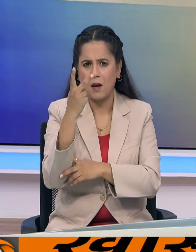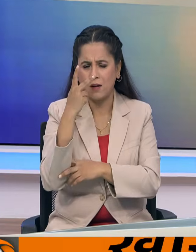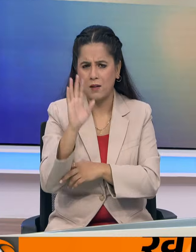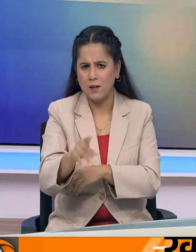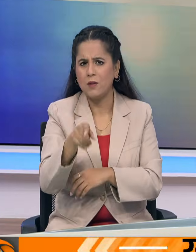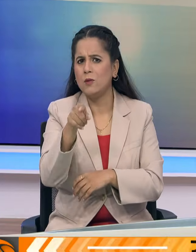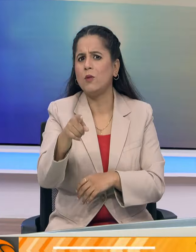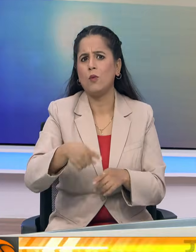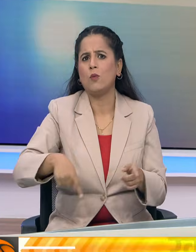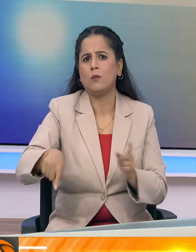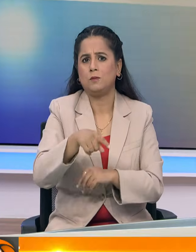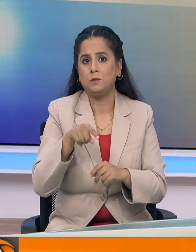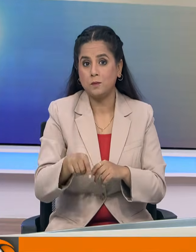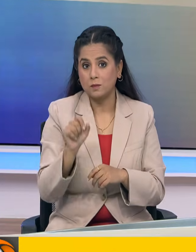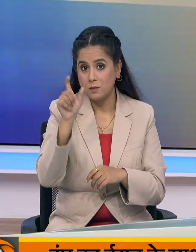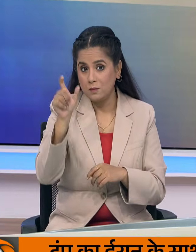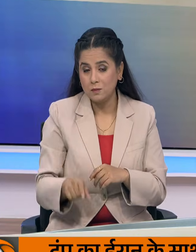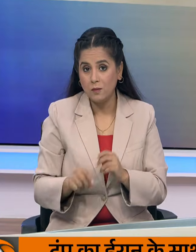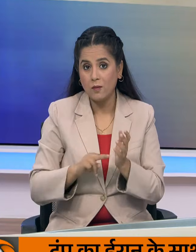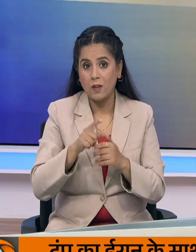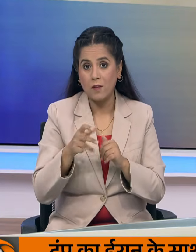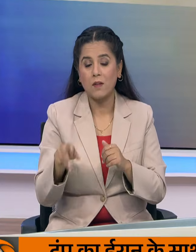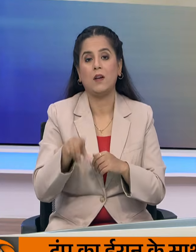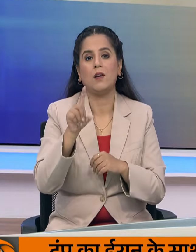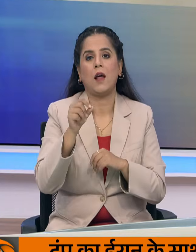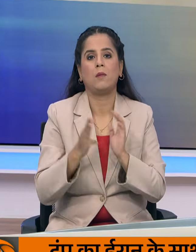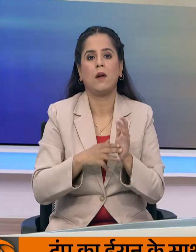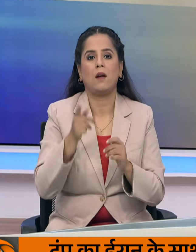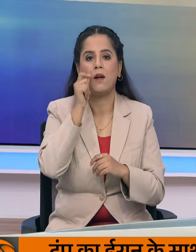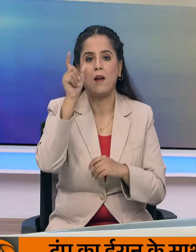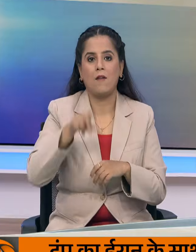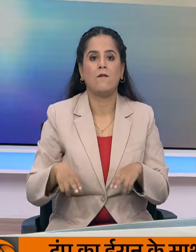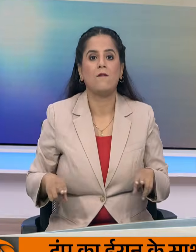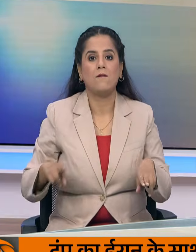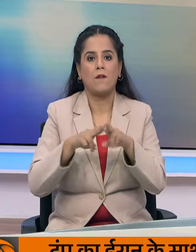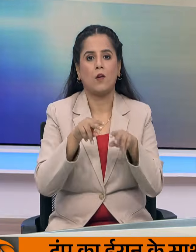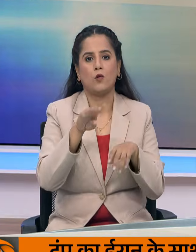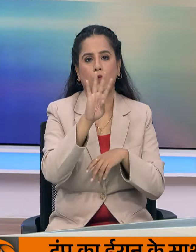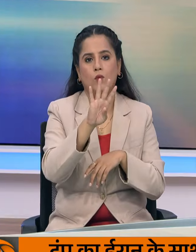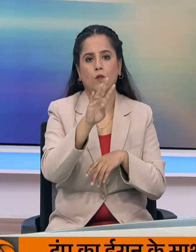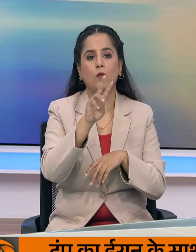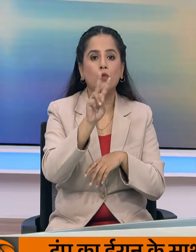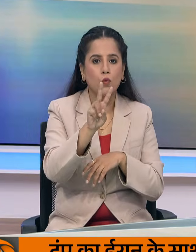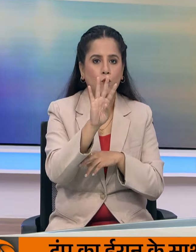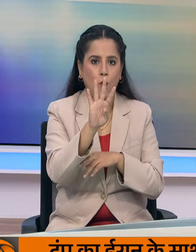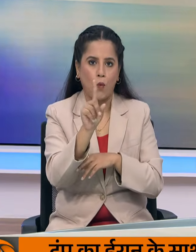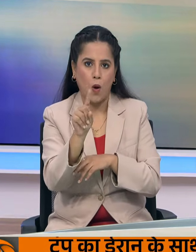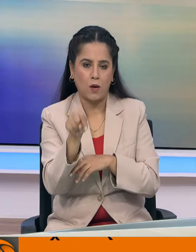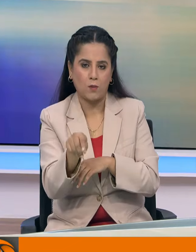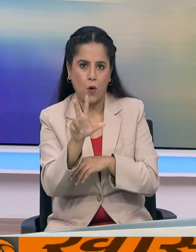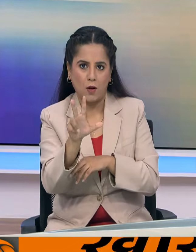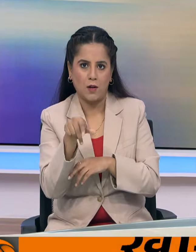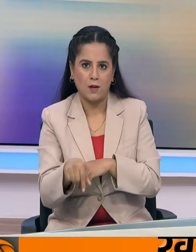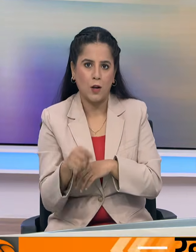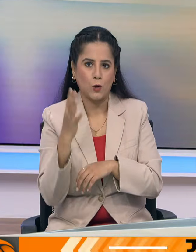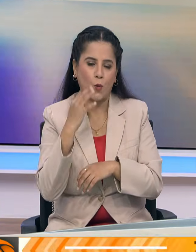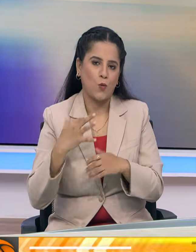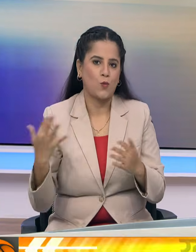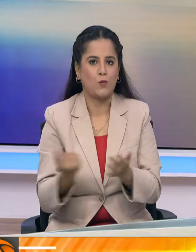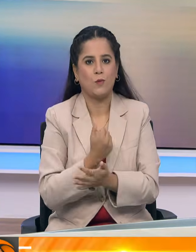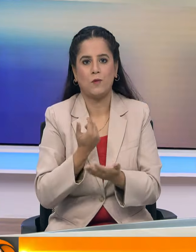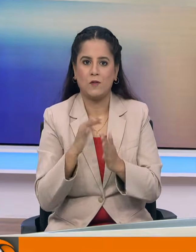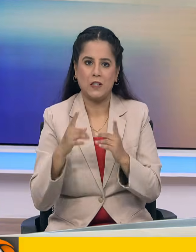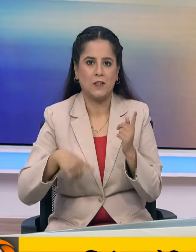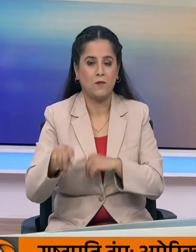पदक हासिल किया। नरवाल ने पुरुष 10 मीटर एयर पिस्टल फाइनल में 241.8 अंक के साथ स्वर्ण पदक अपने नाम